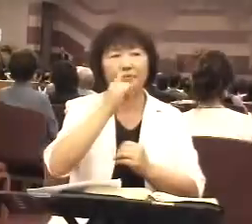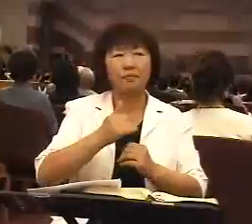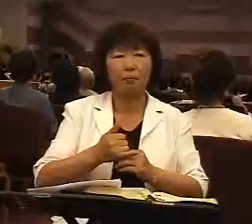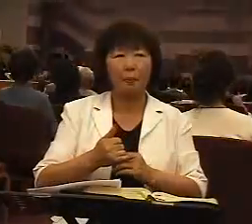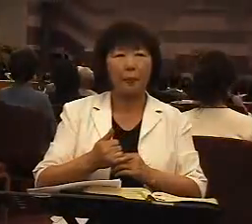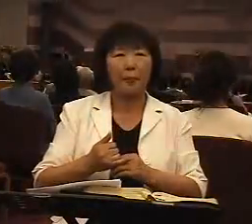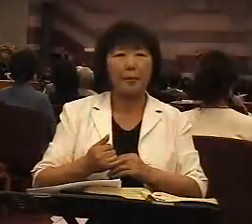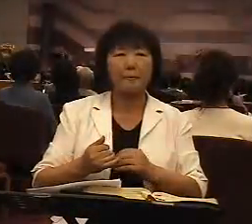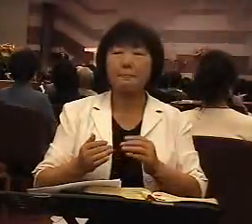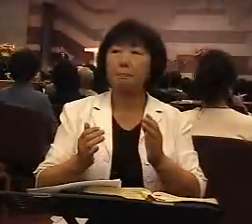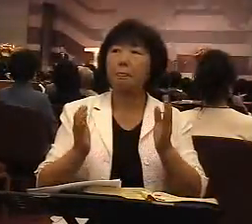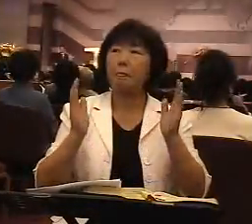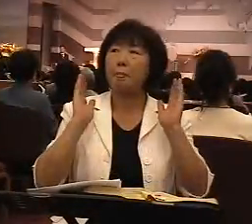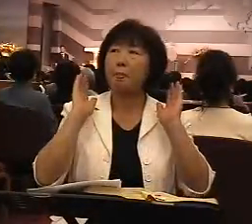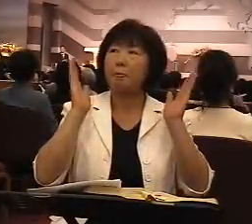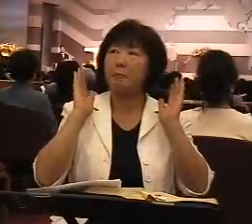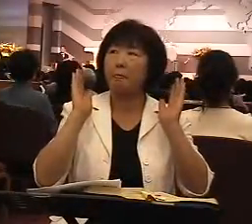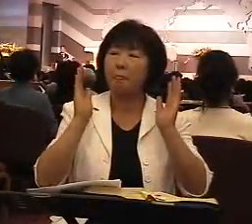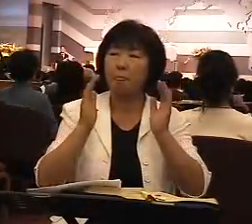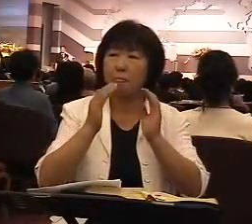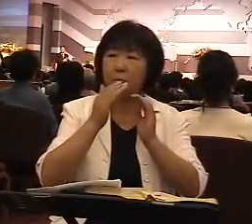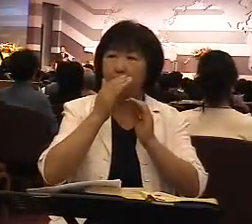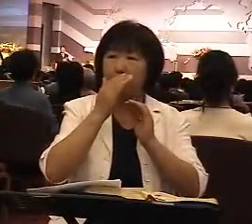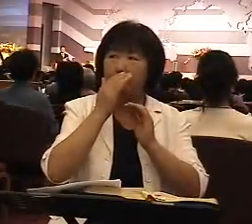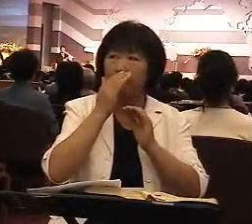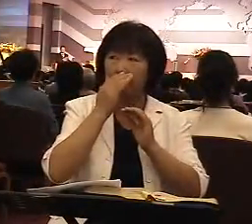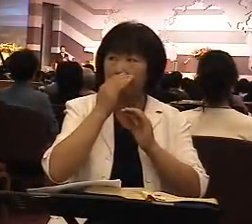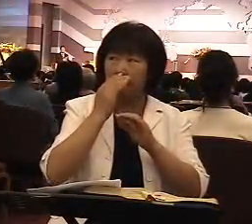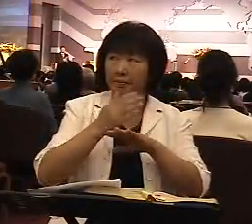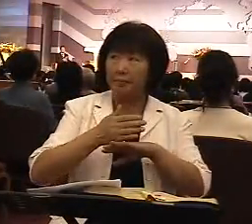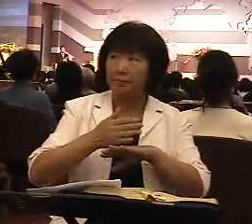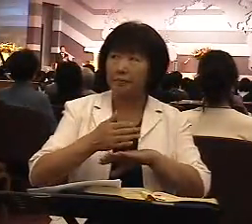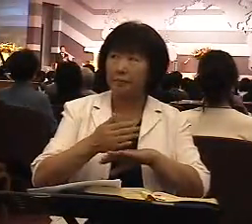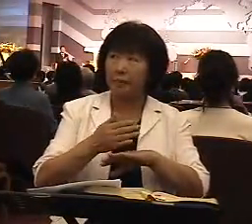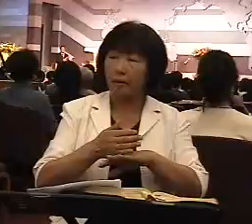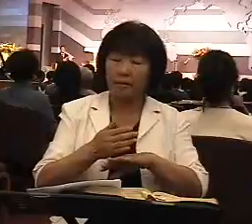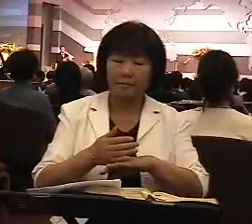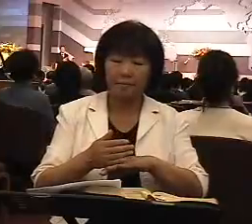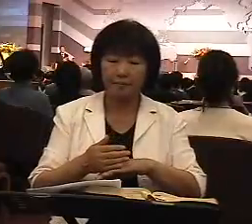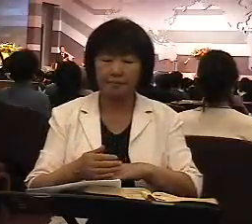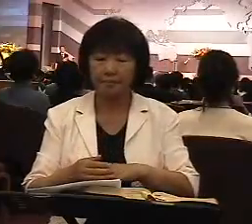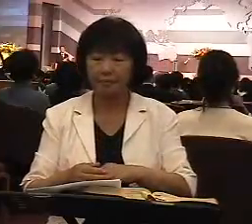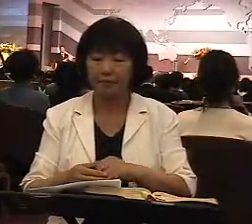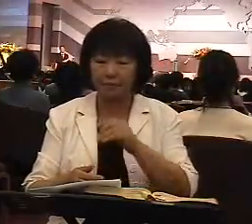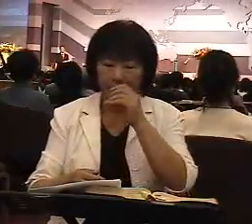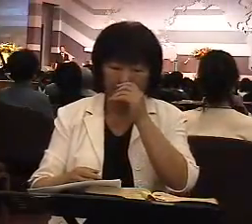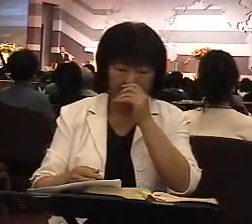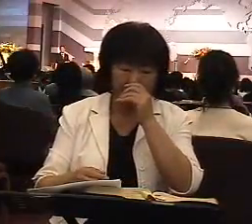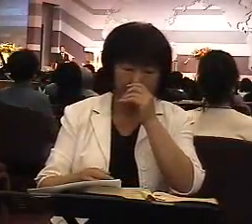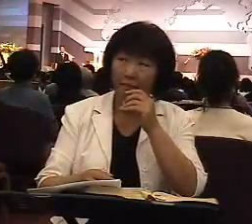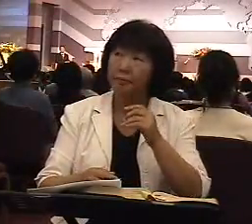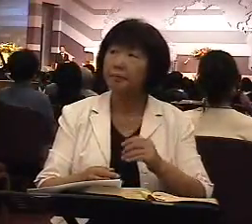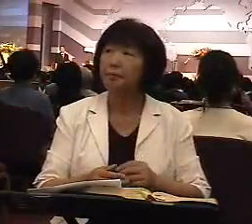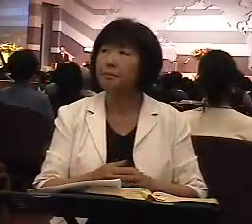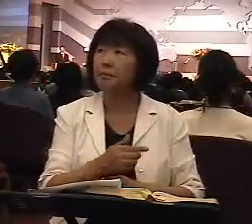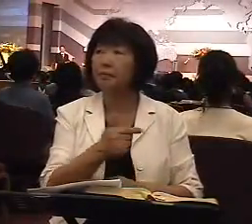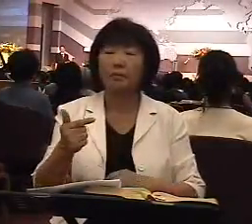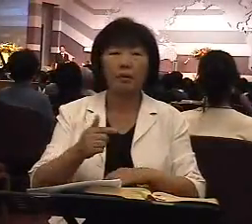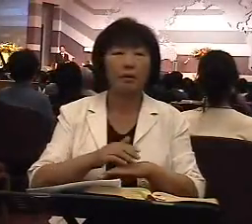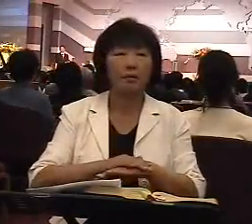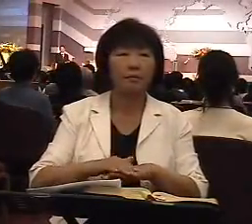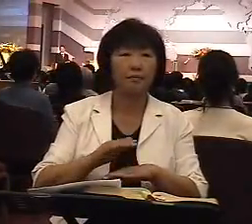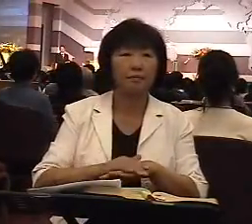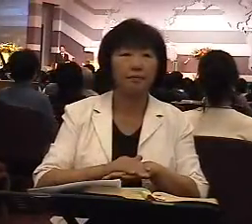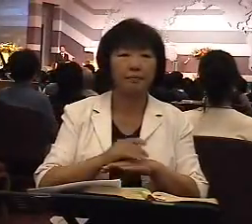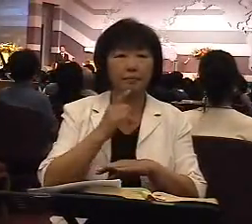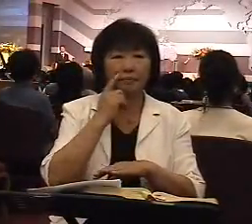영상팀 수고하셨습니다. 감사합니다. Good work. 그렇죠. 너무 잘했고요. 여러분